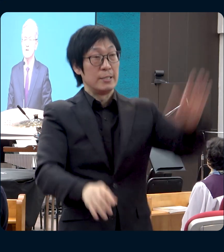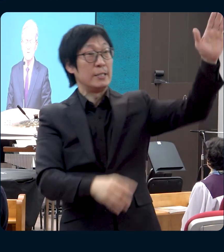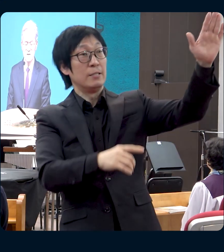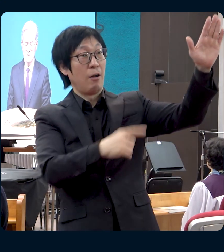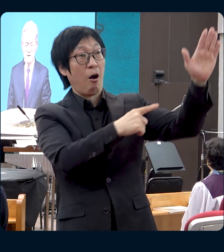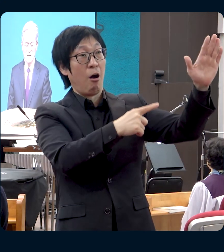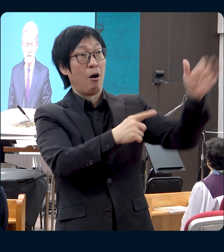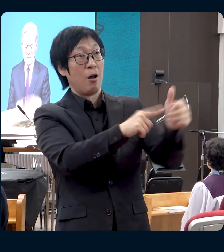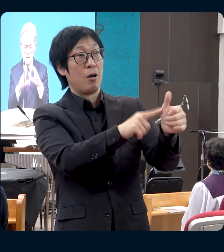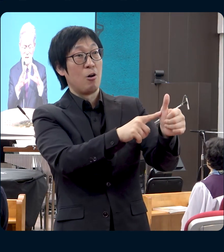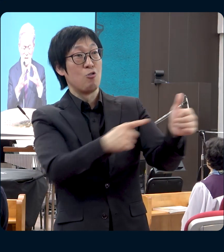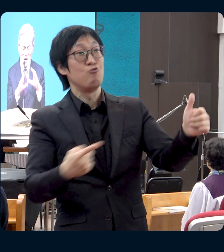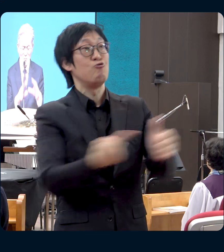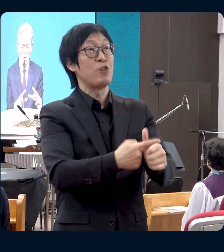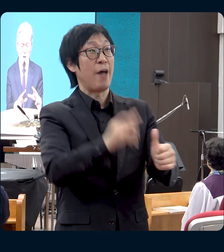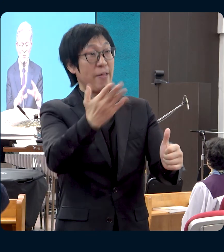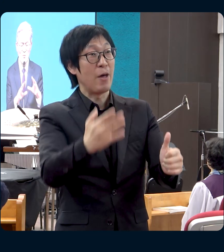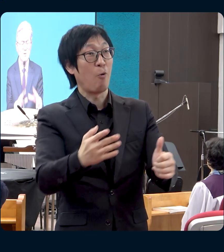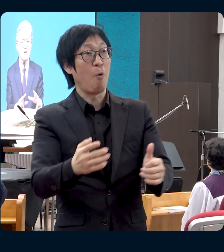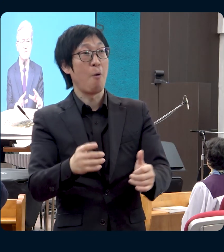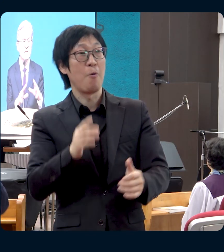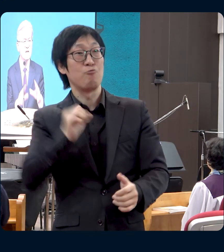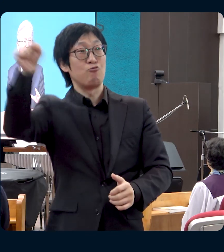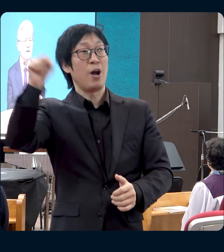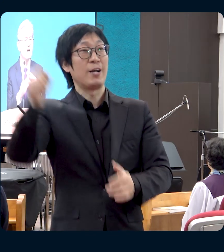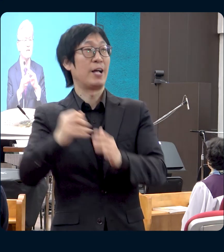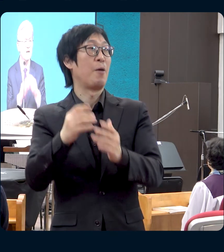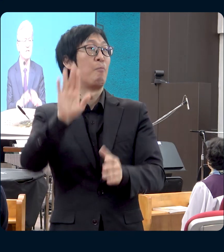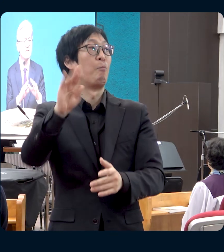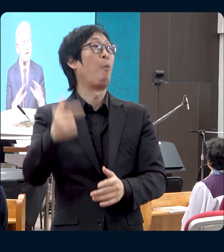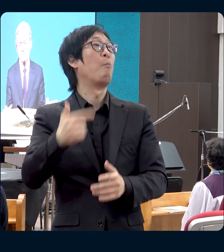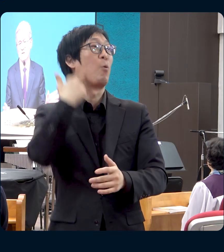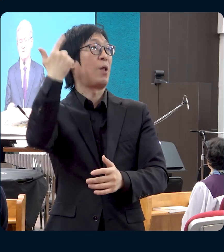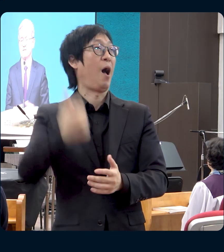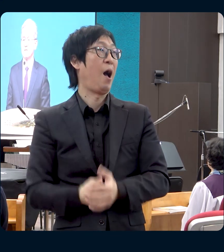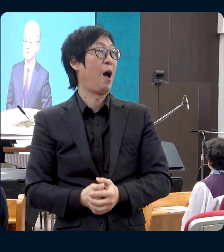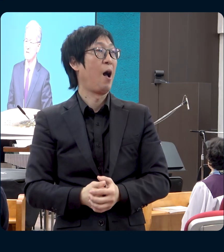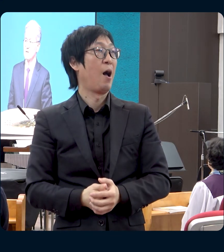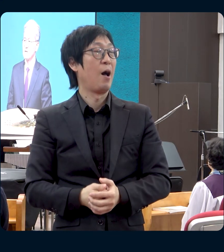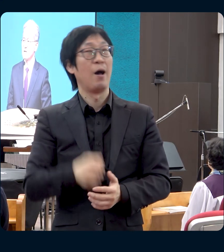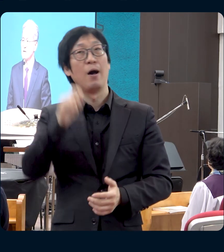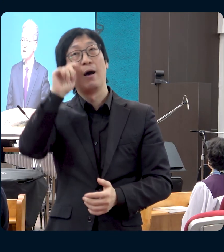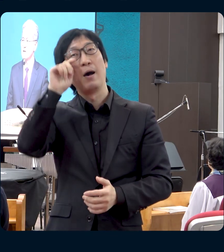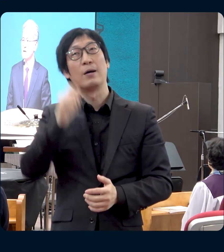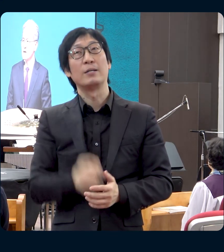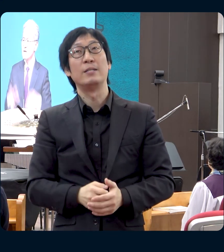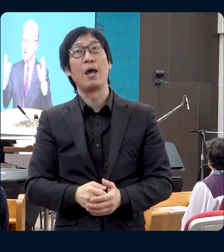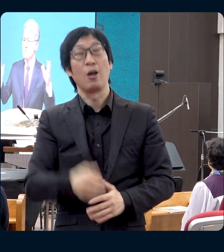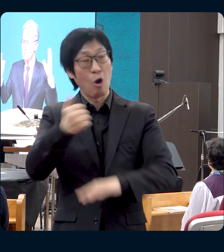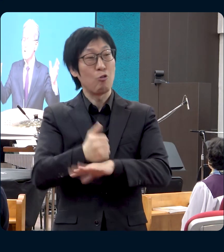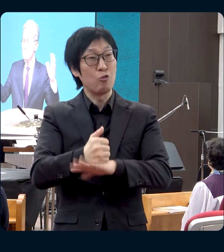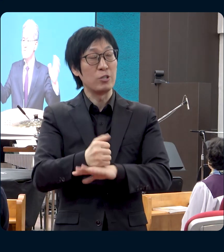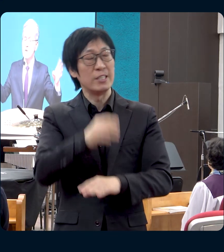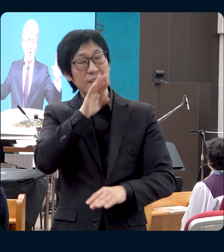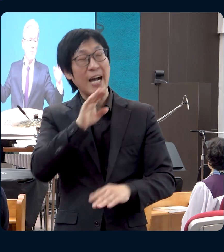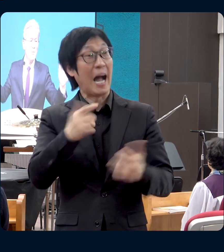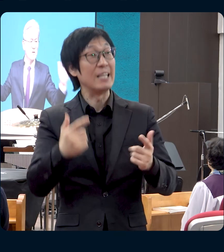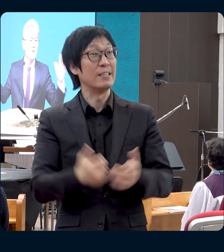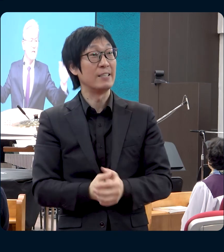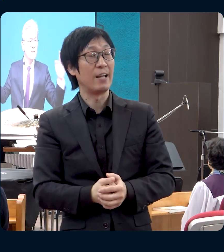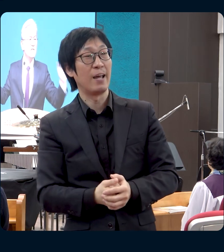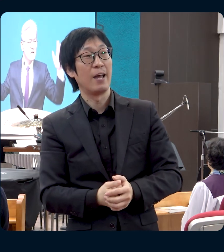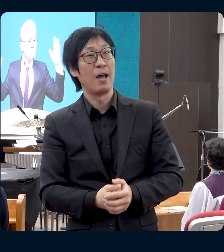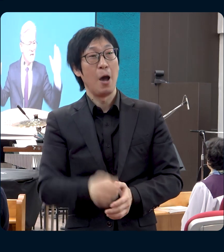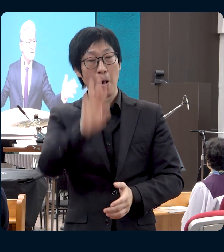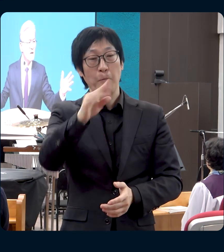그러나 여러분, 이거는 진짜 보네포 목사님의 이야기가 사실은 아닙니다. 그게 분명히 보네포